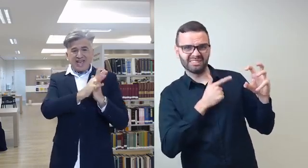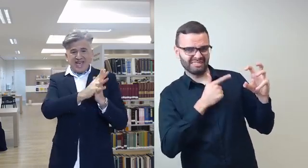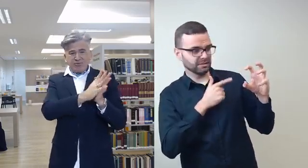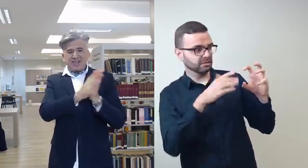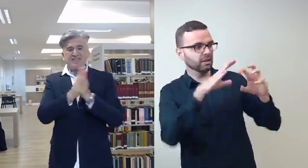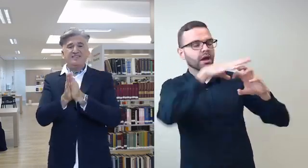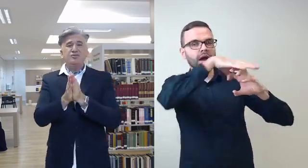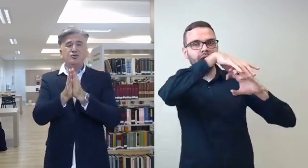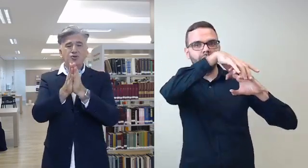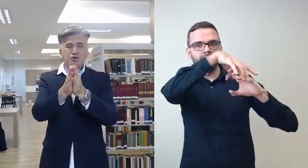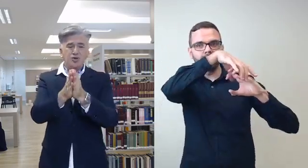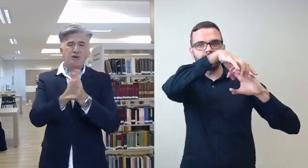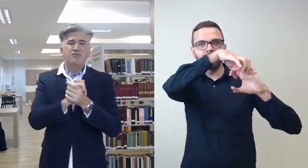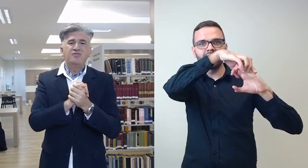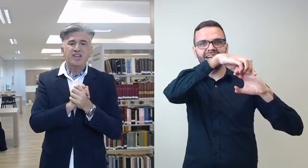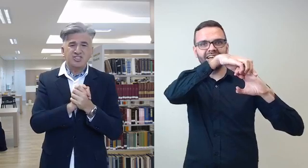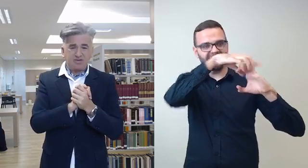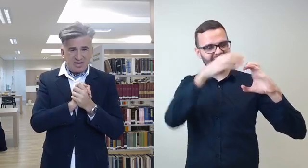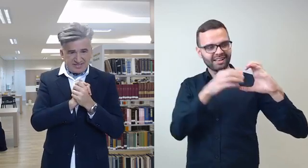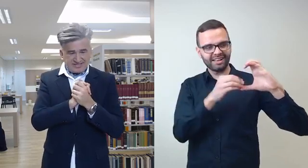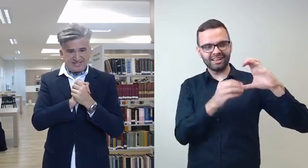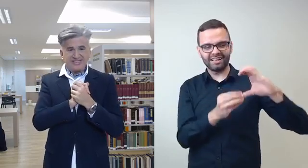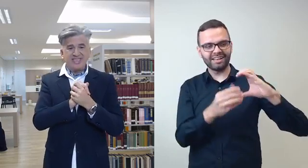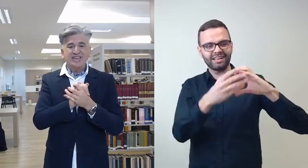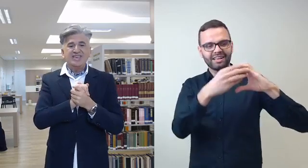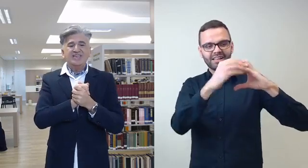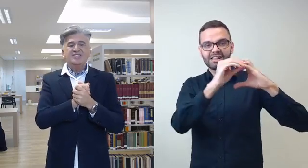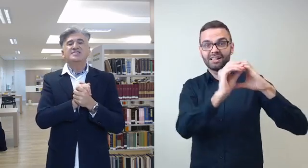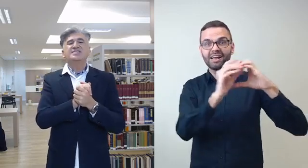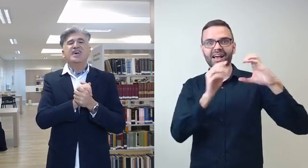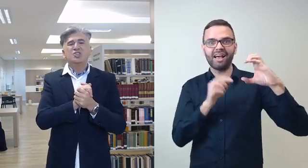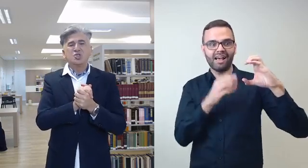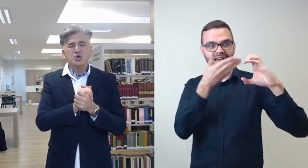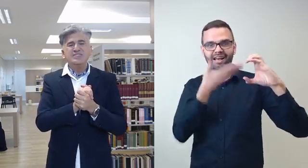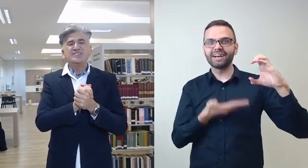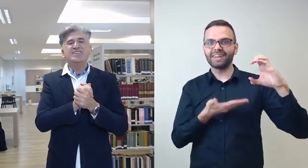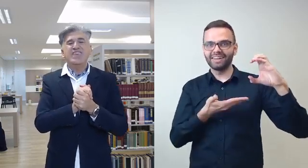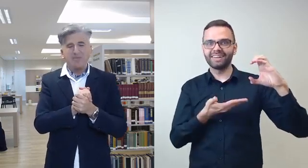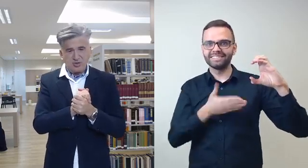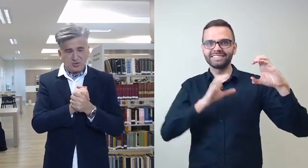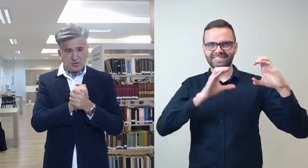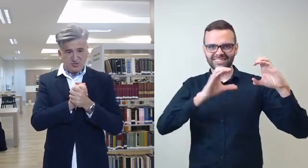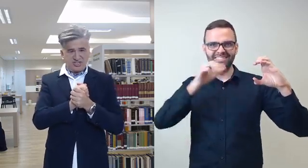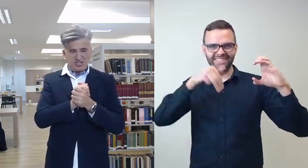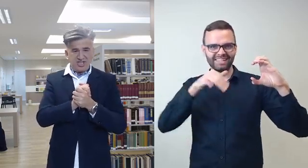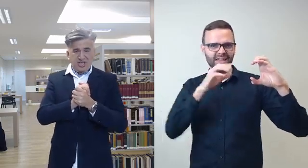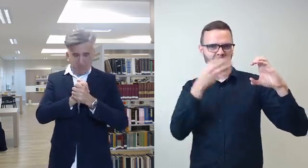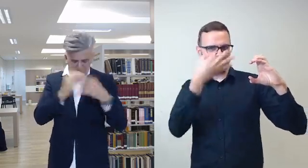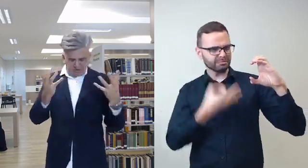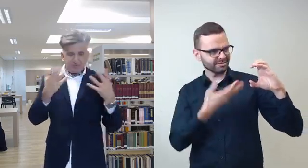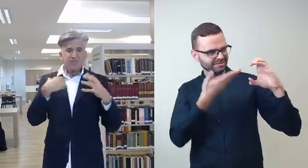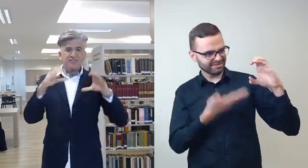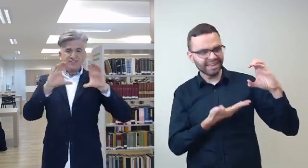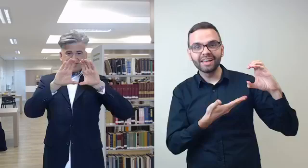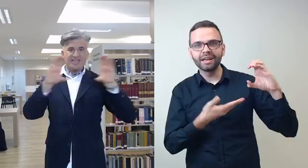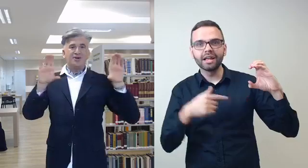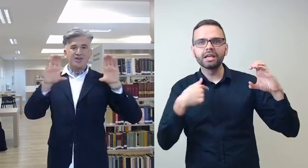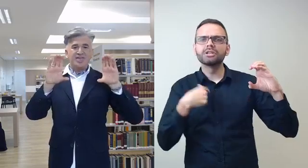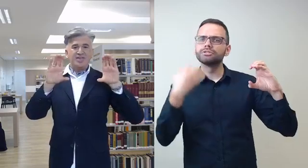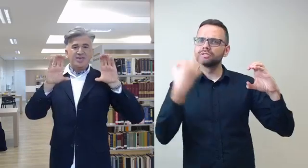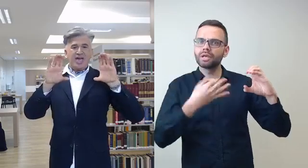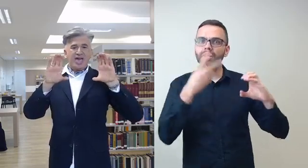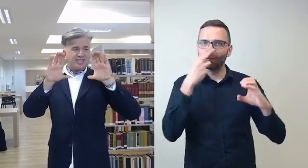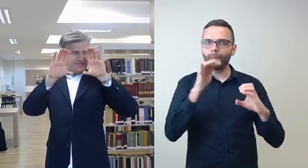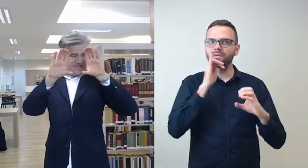e acabam trazendo o que o Capovilla chama na pesquisa dele de distraidores quirêmicos, ou seja, poxa, eu tenho que fazer céu,